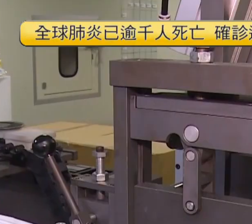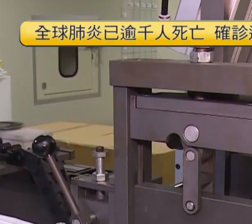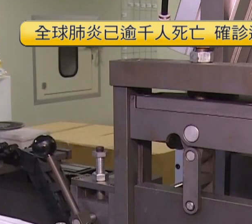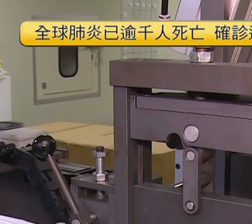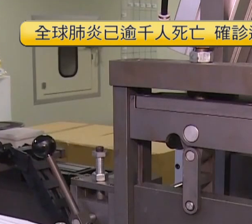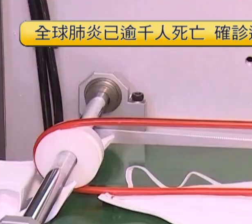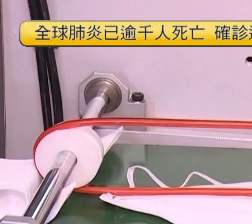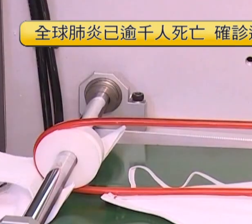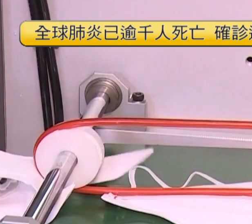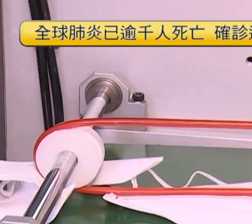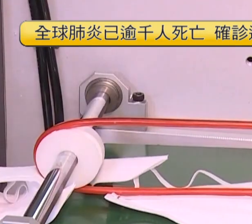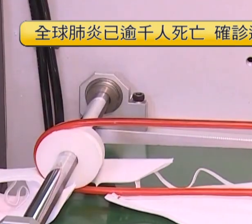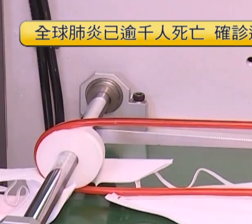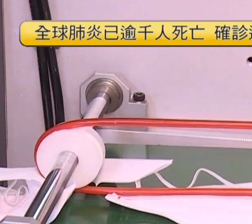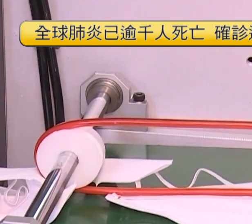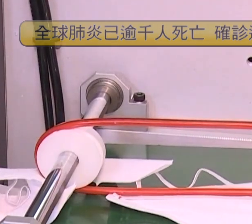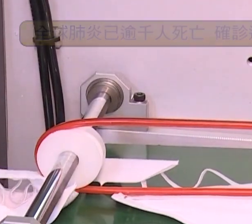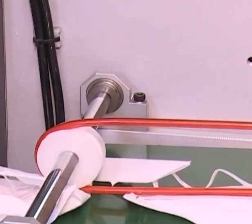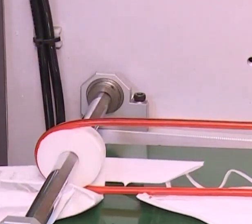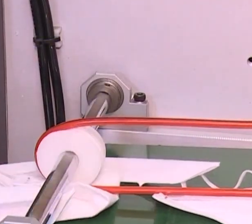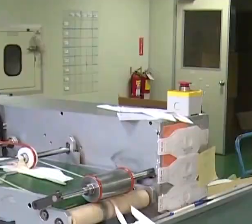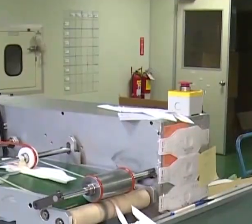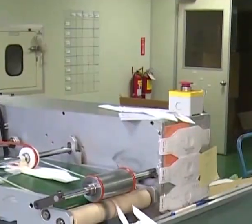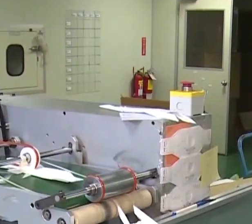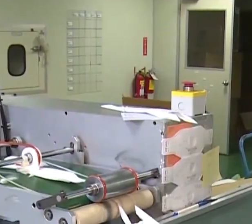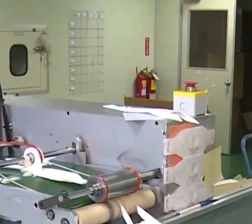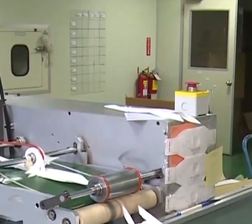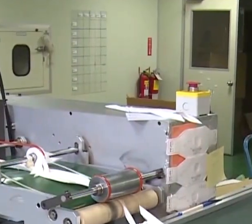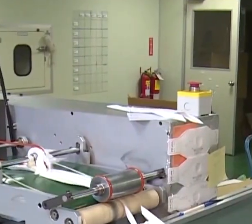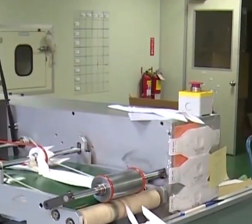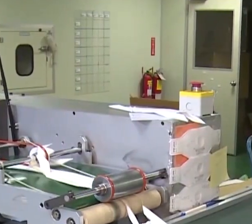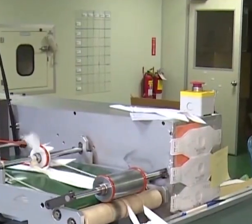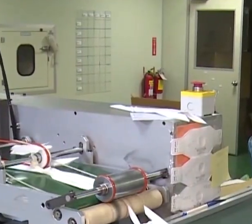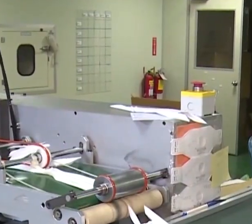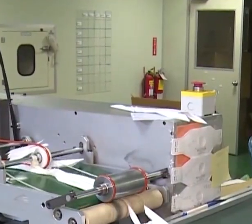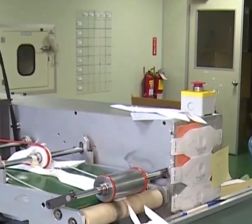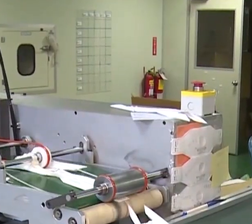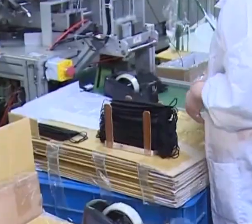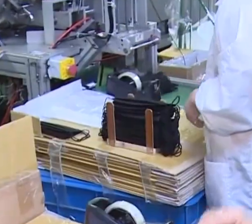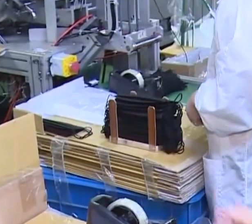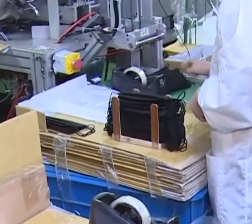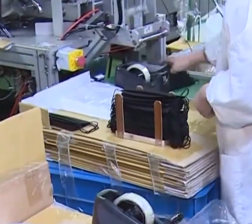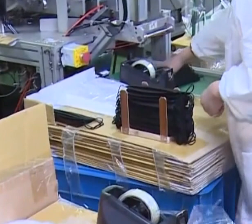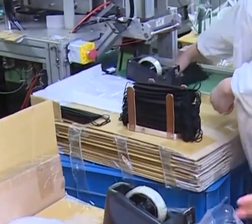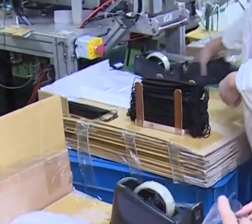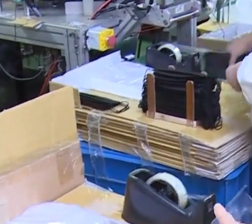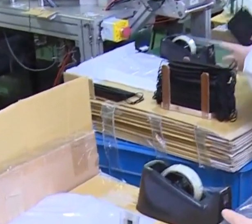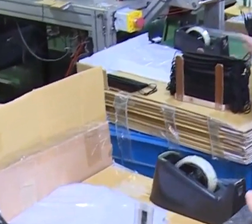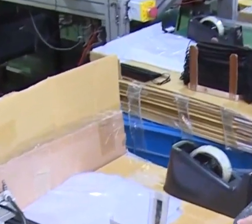但自制量仍有限。指挥中心呼吁民众勤洗手，防武汉肺炎外，不要过度恐